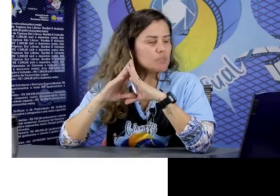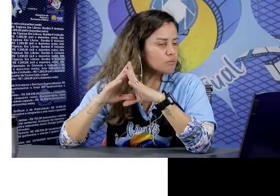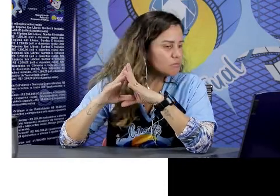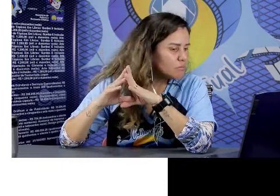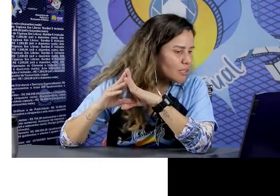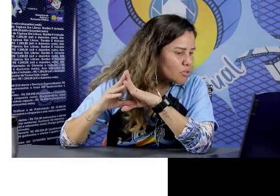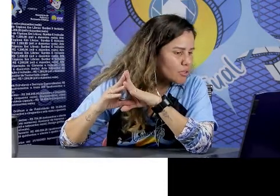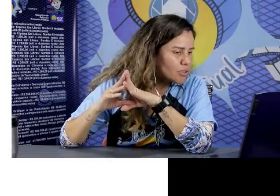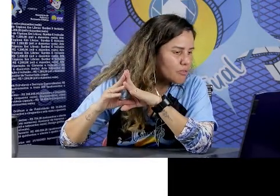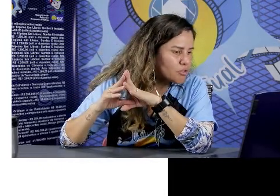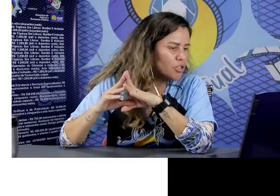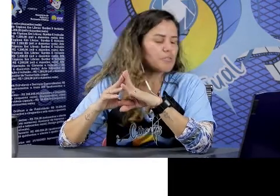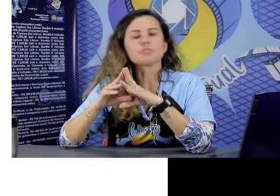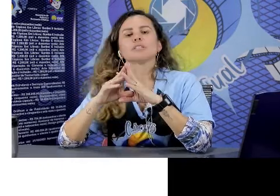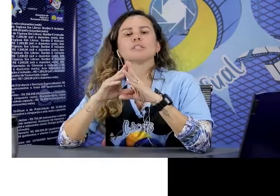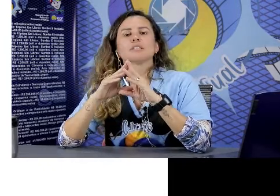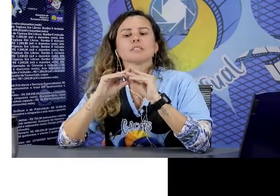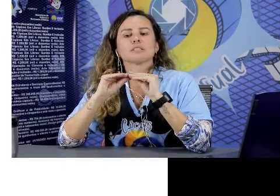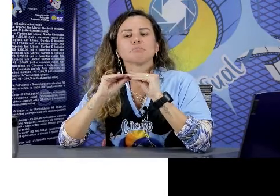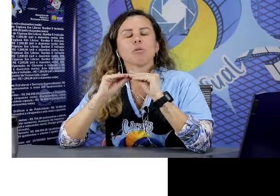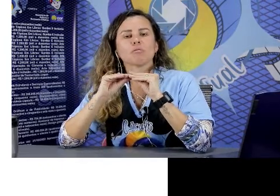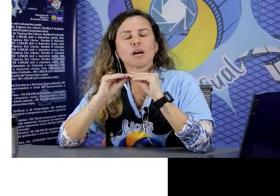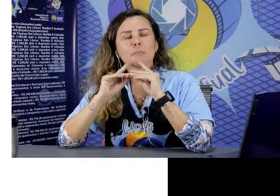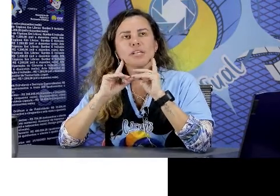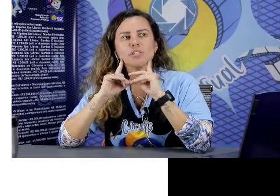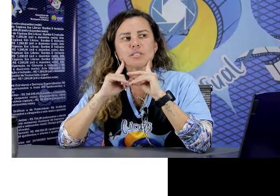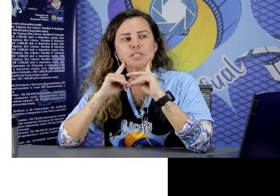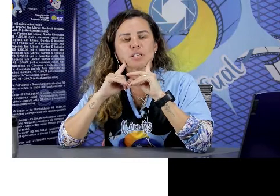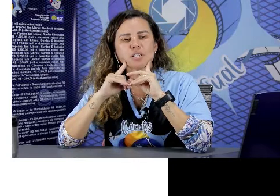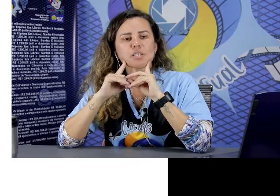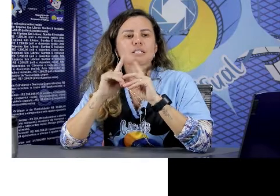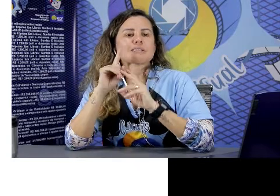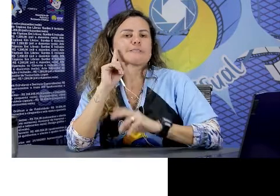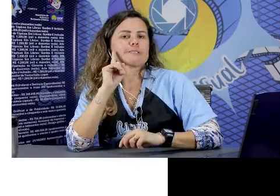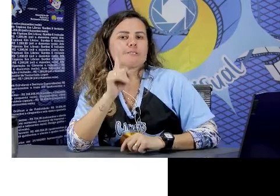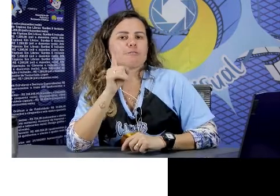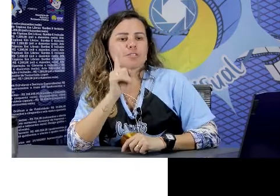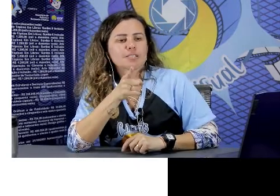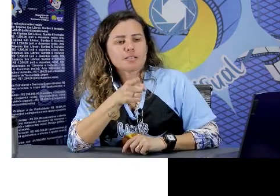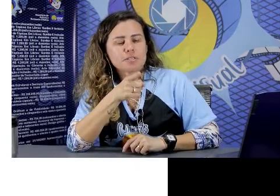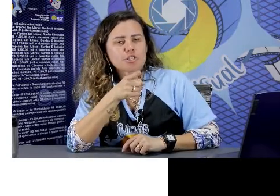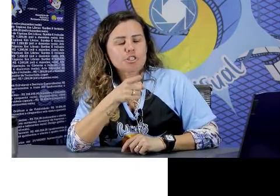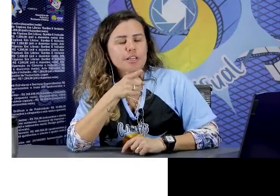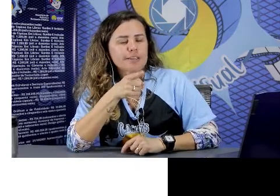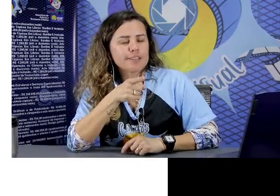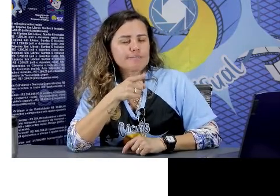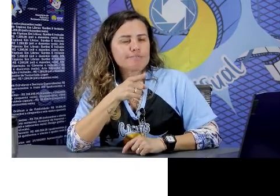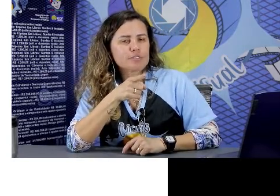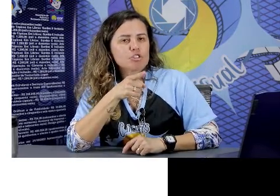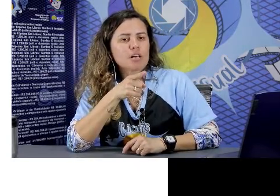um raciocínio dedutivo. Bom, a mãe disse assim, se você mexer aí, vou te dar um